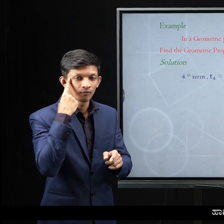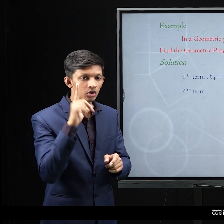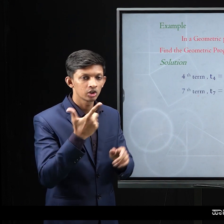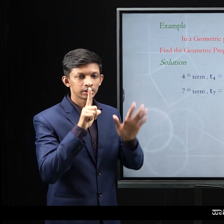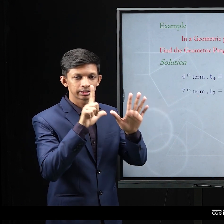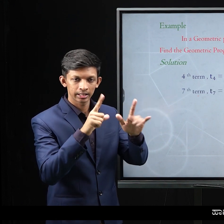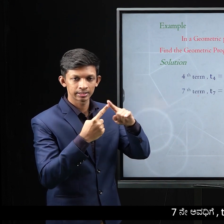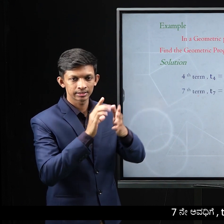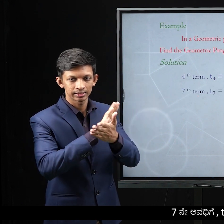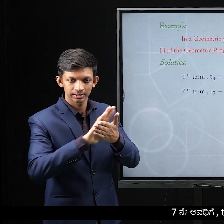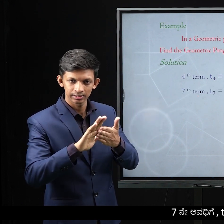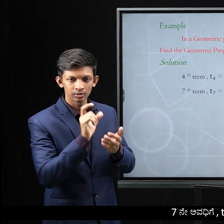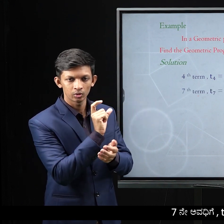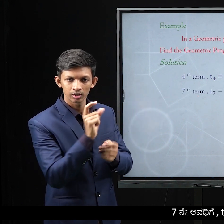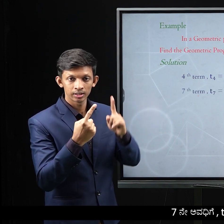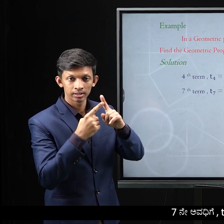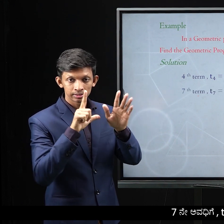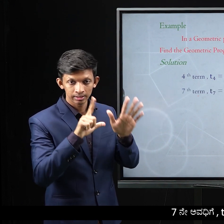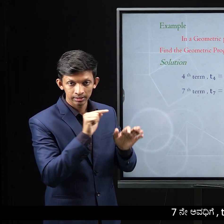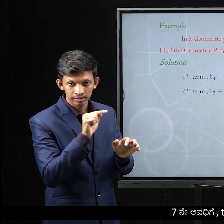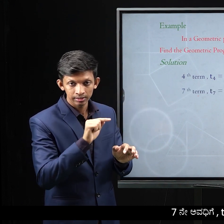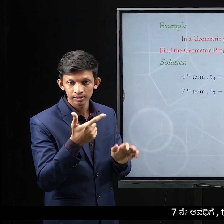ಹಾಗೆಯೇ 7ನೇ ಅವಧಿಗೆ T7 ಈಕ್ವಲ್ ಟು